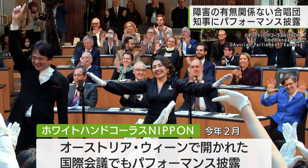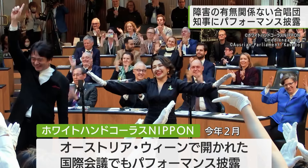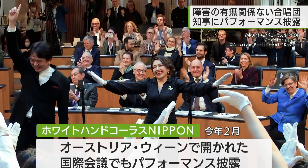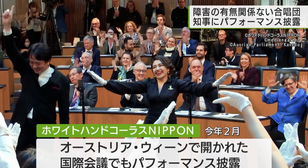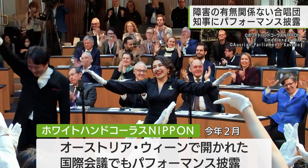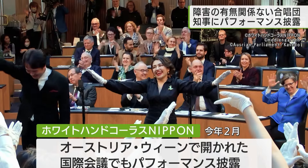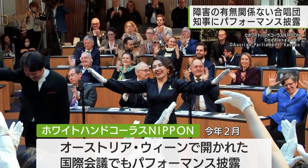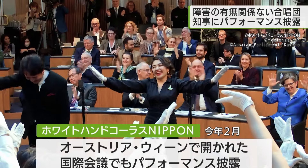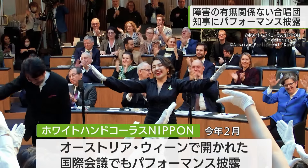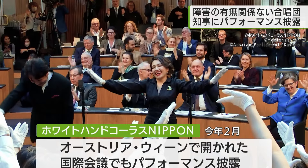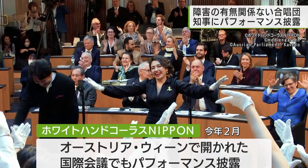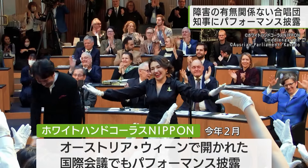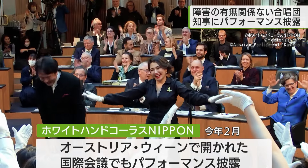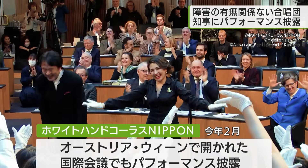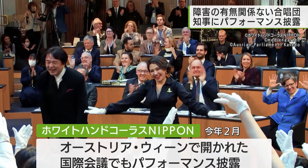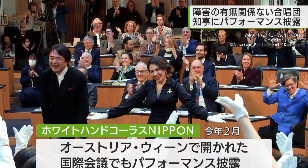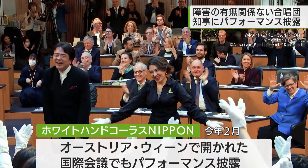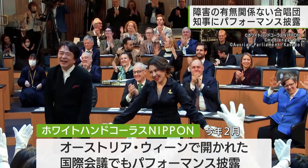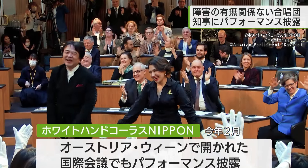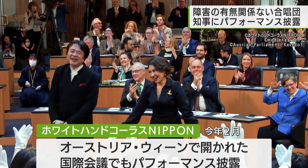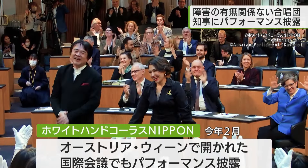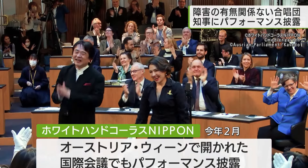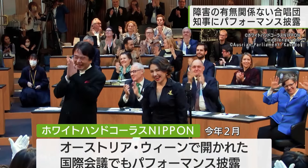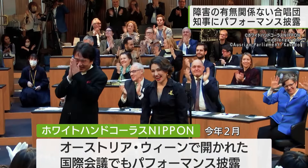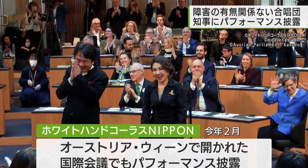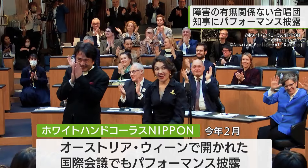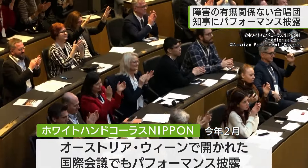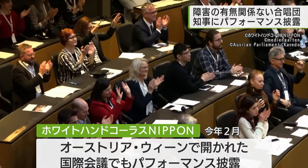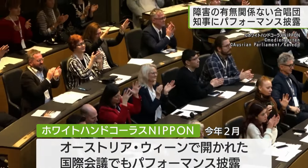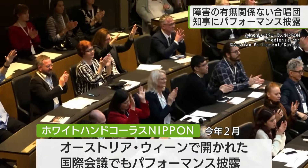ーストリアのウィーンで開かれた国際会議でもパフォーマンスを披露しています。